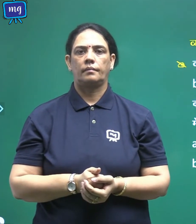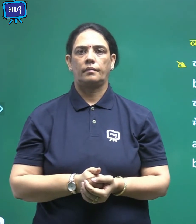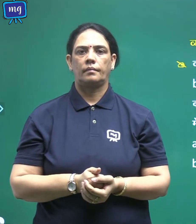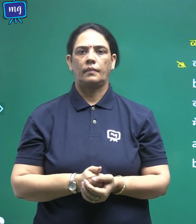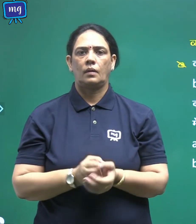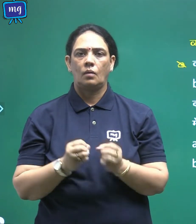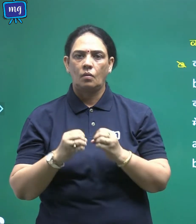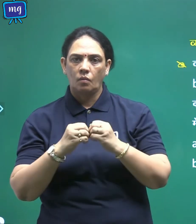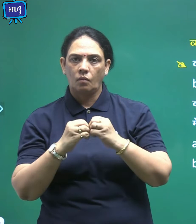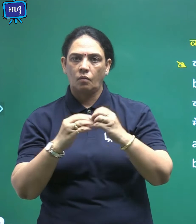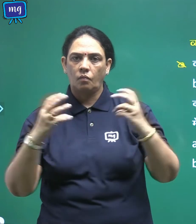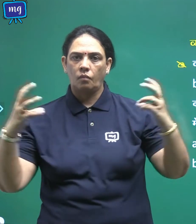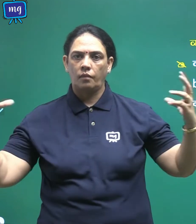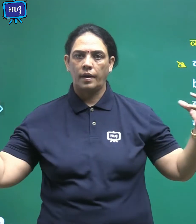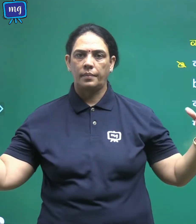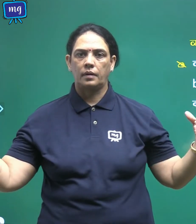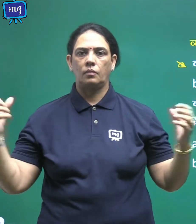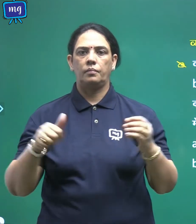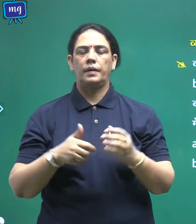व्यापक रूप में